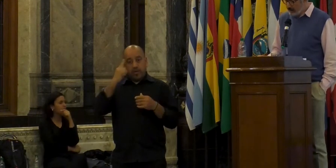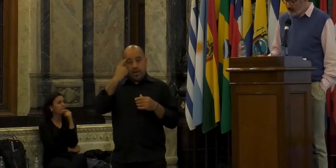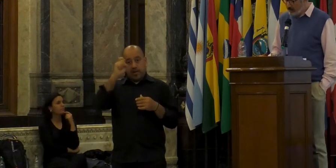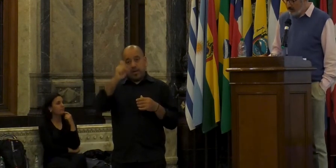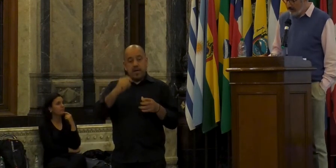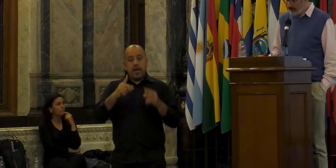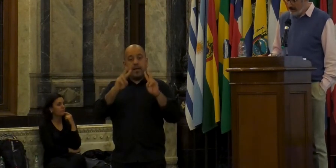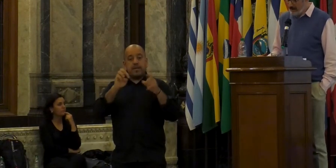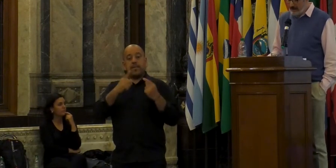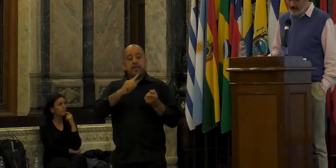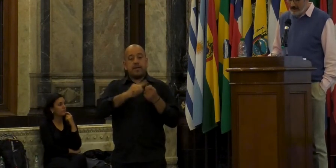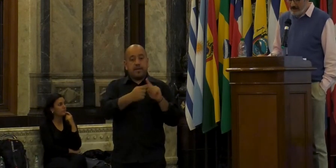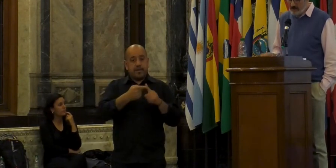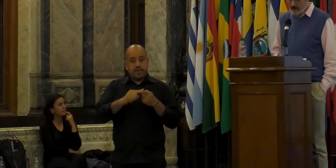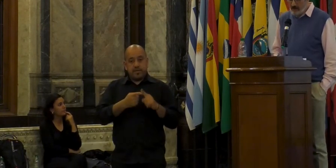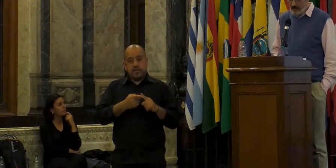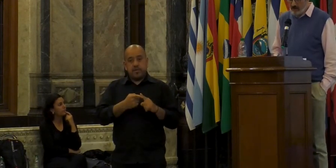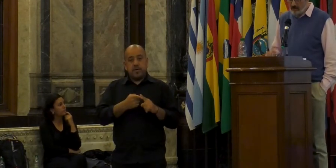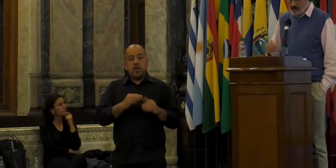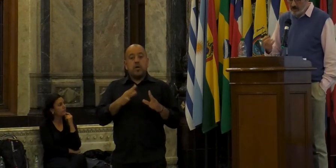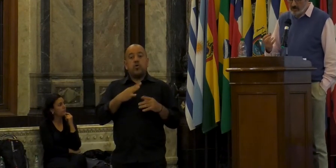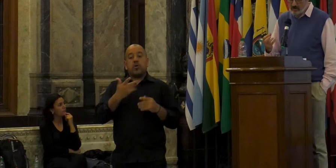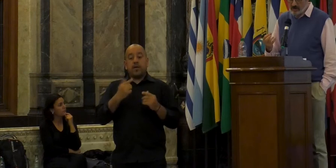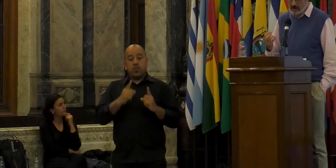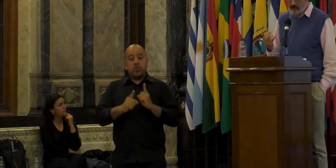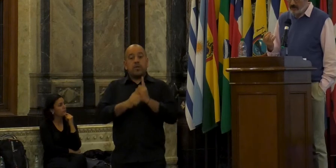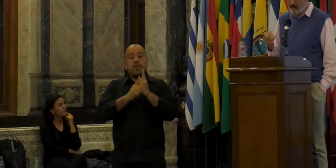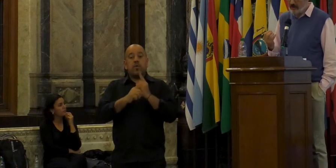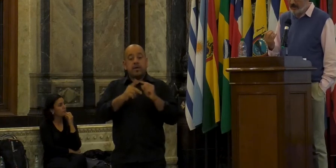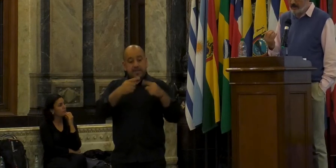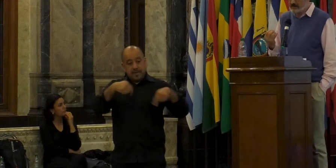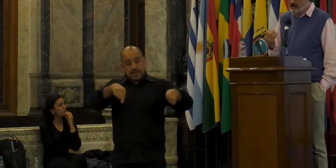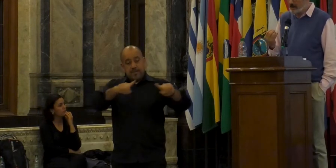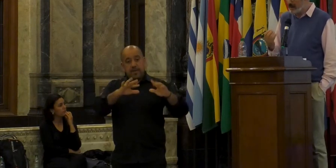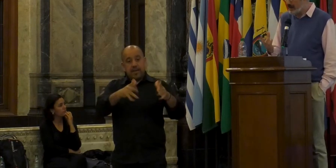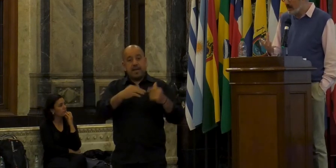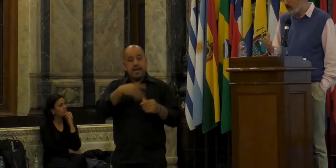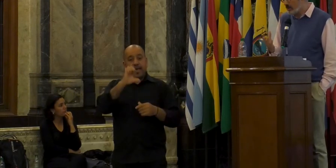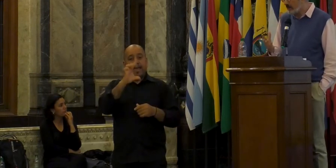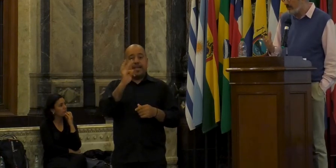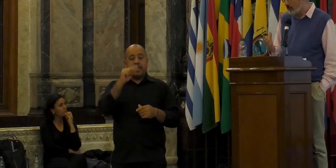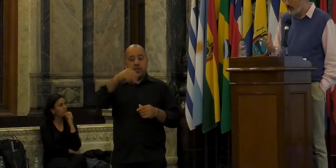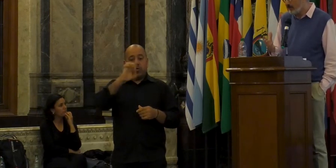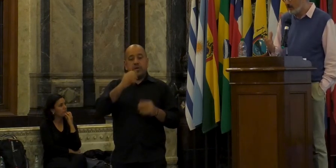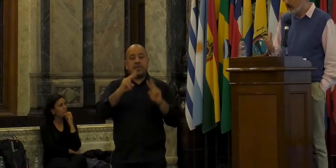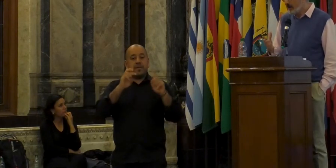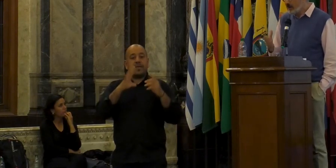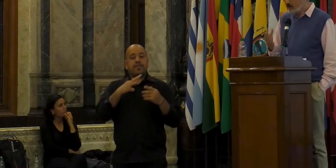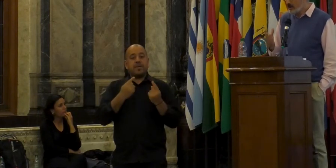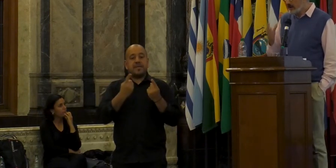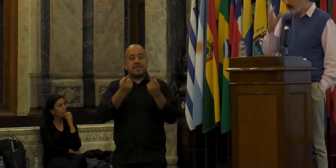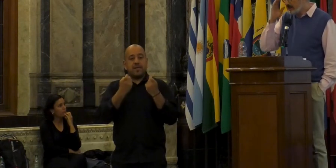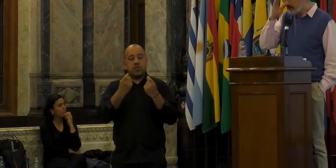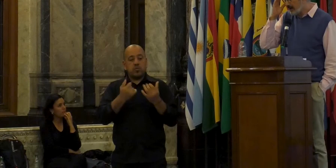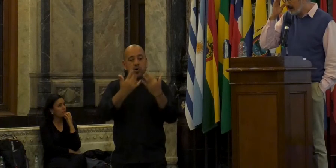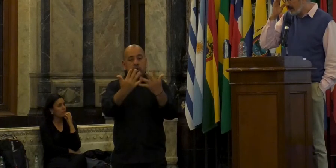sujeto en relación al hecho de que lo que encontramos en la etnografía es la emergencia de un orden propio. Y